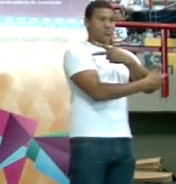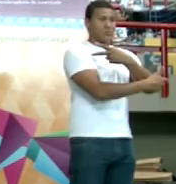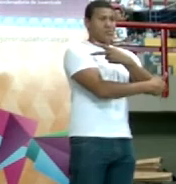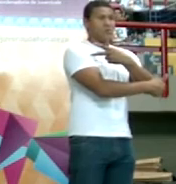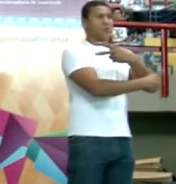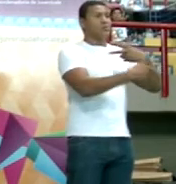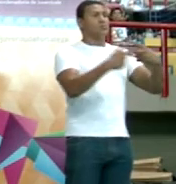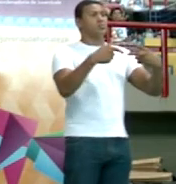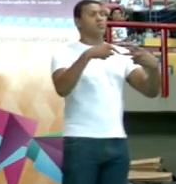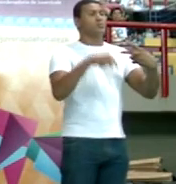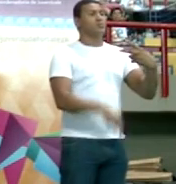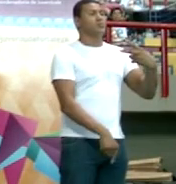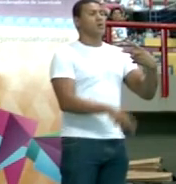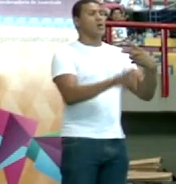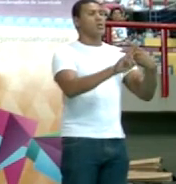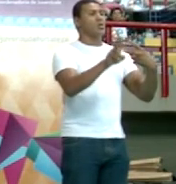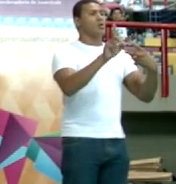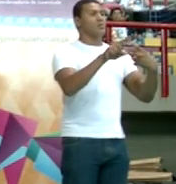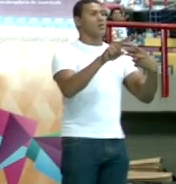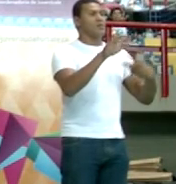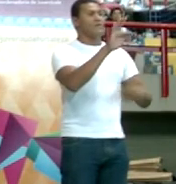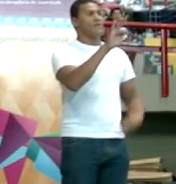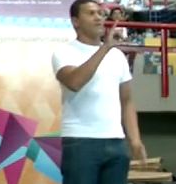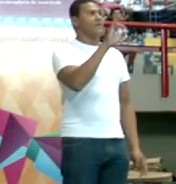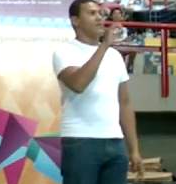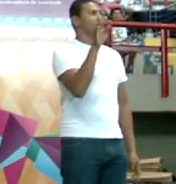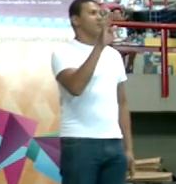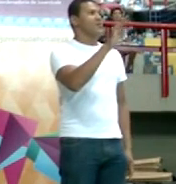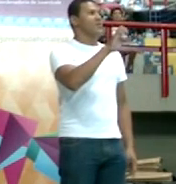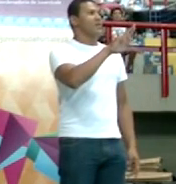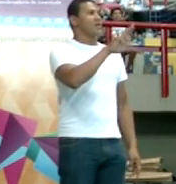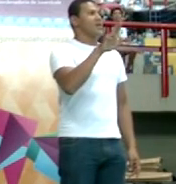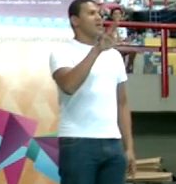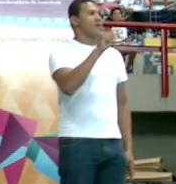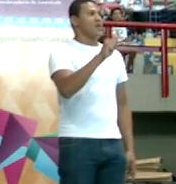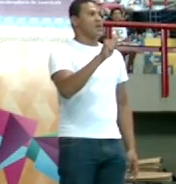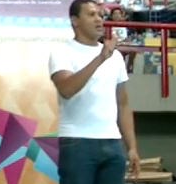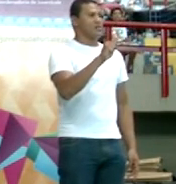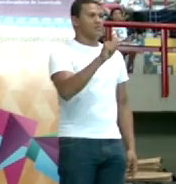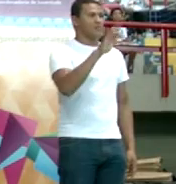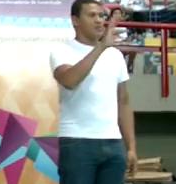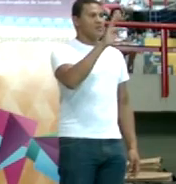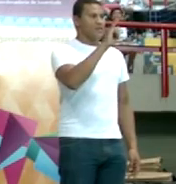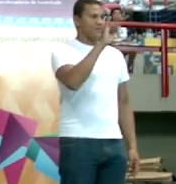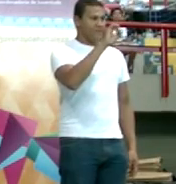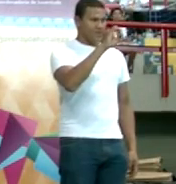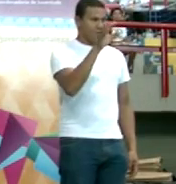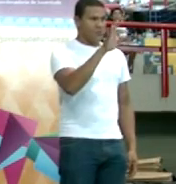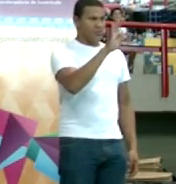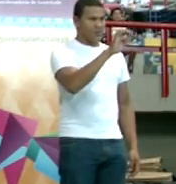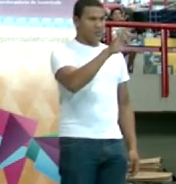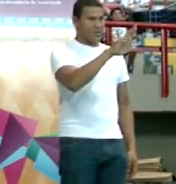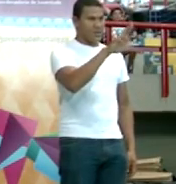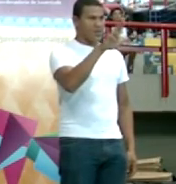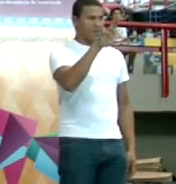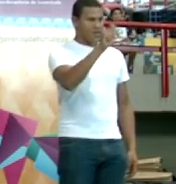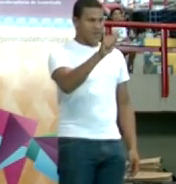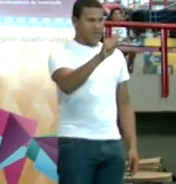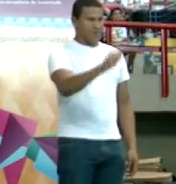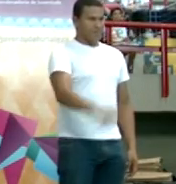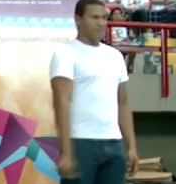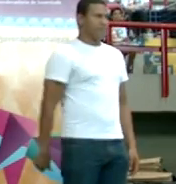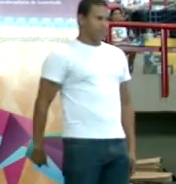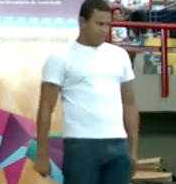fio-terra. Fio-terra. Foi claro ou não? Fio-terra. Estabilizador também faz esse papel.